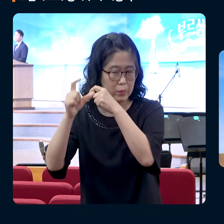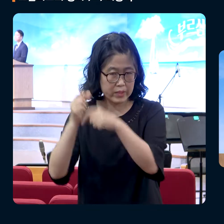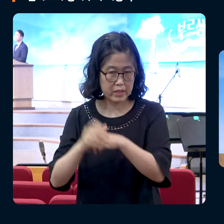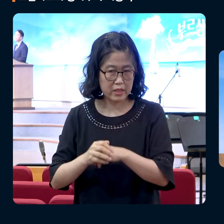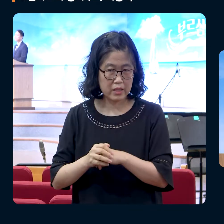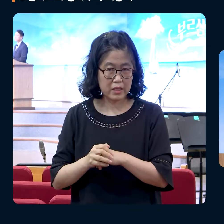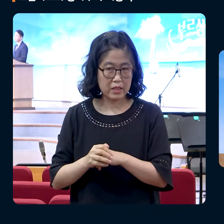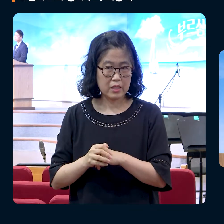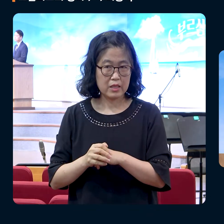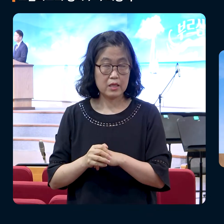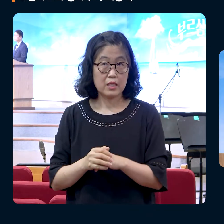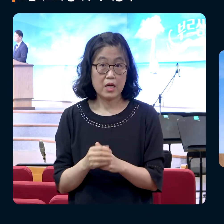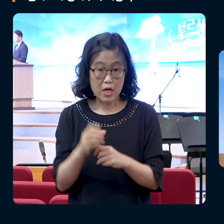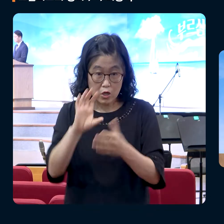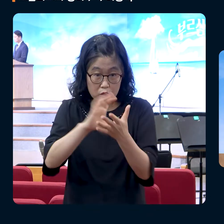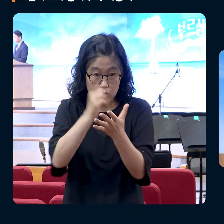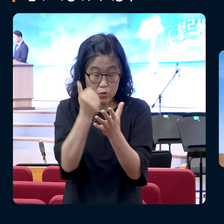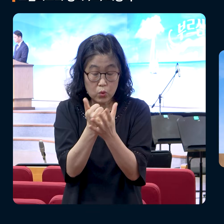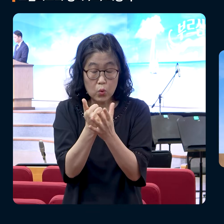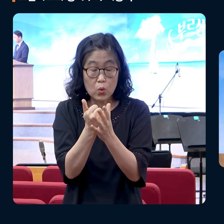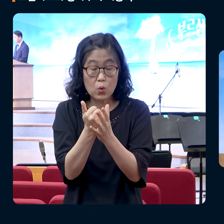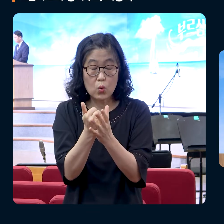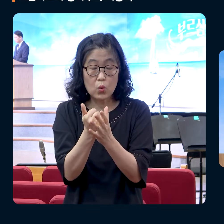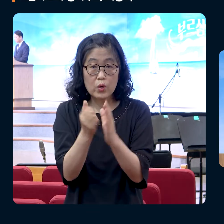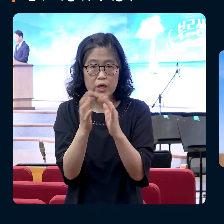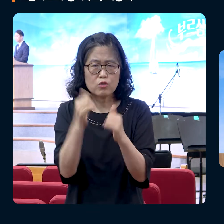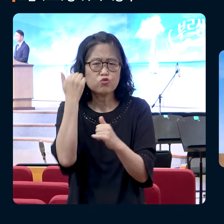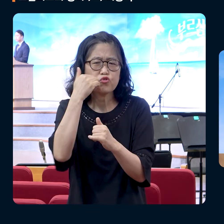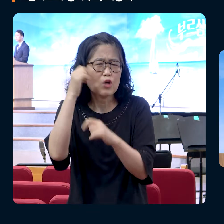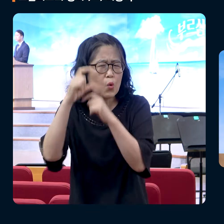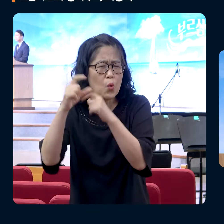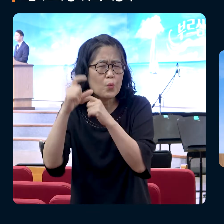누구도 그리스도인이라면 자유로울 수 없는 것이지요.